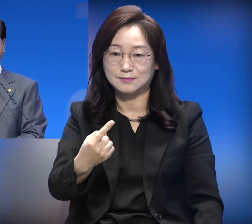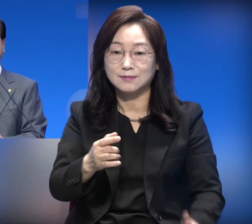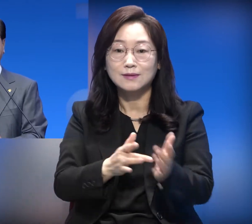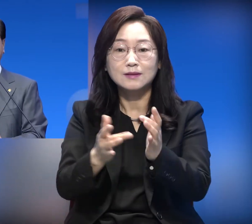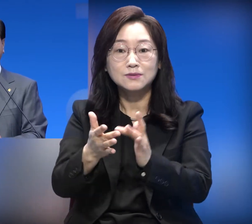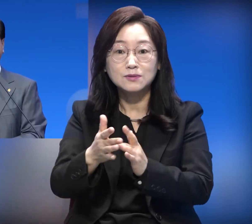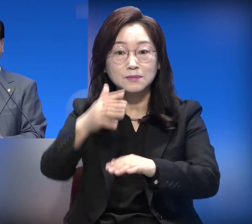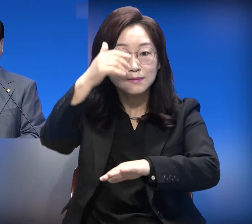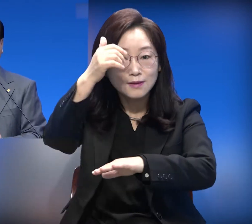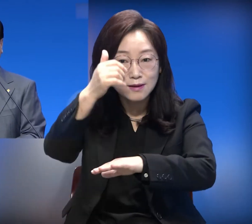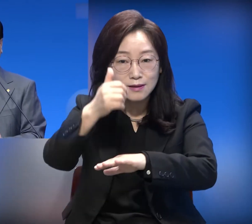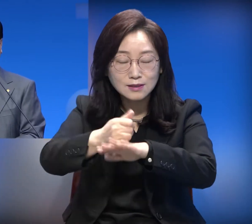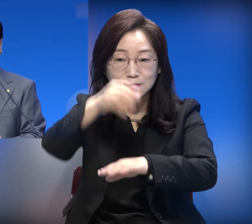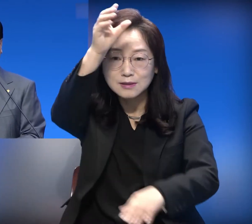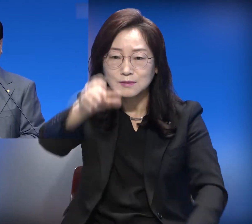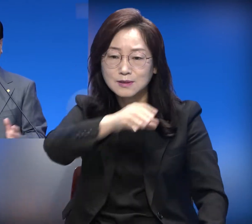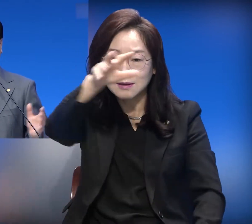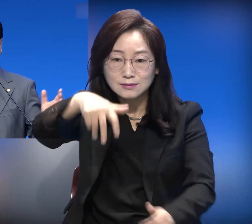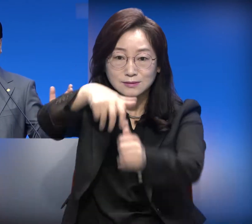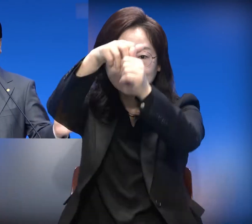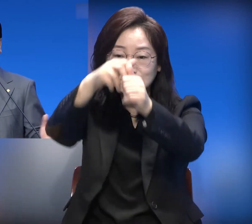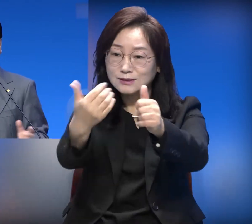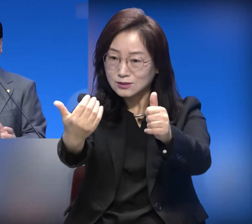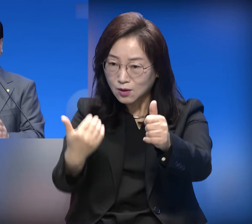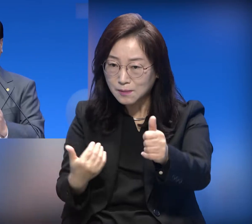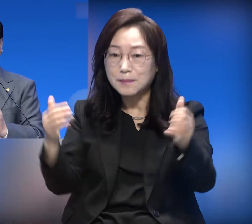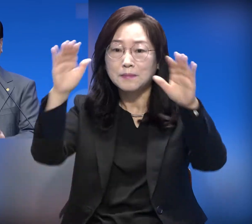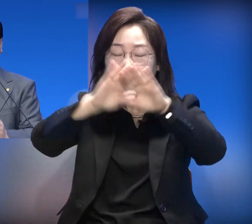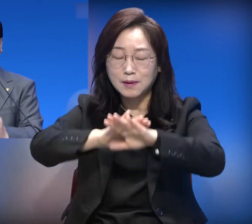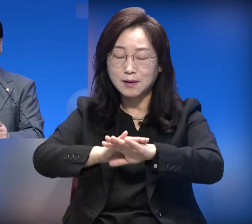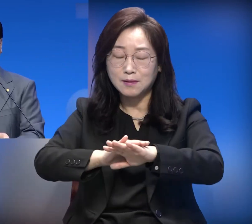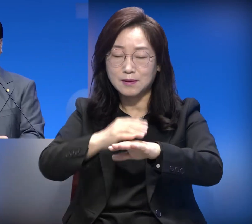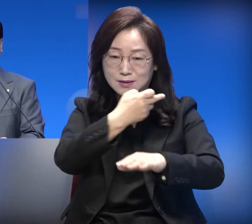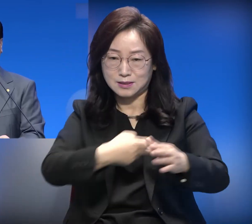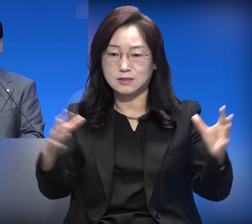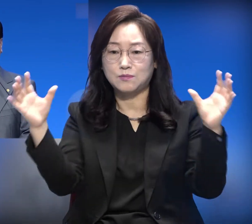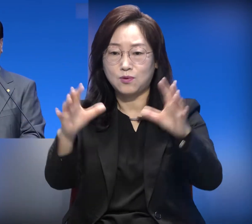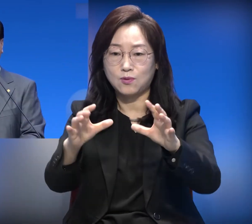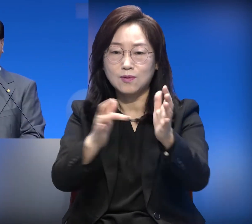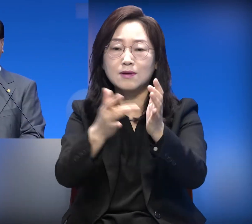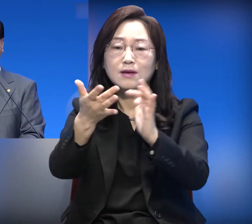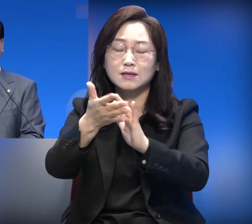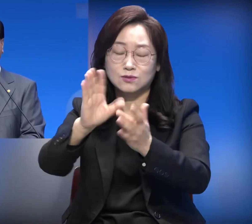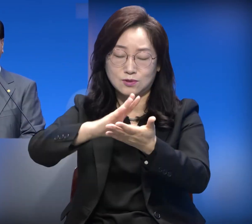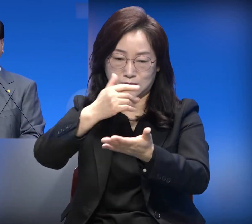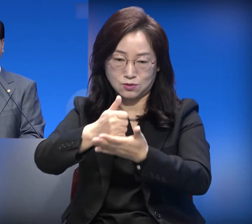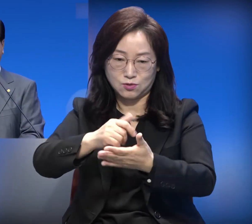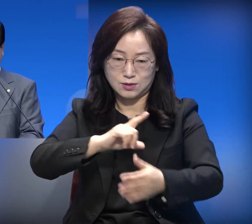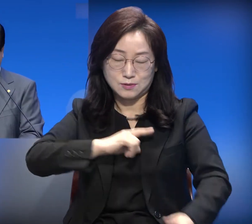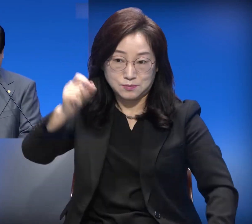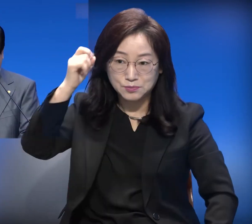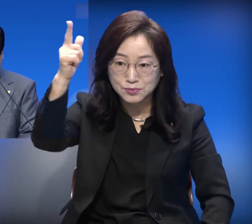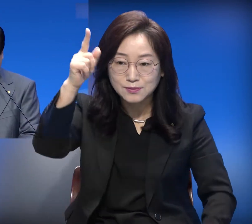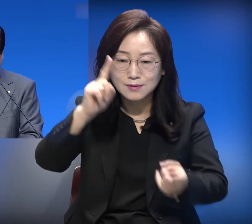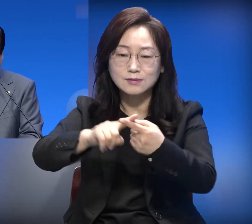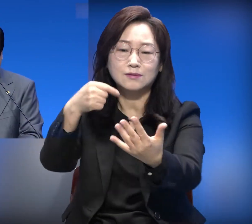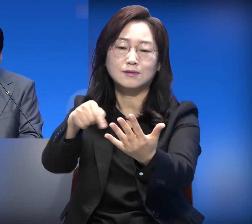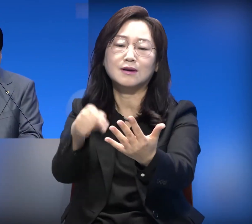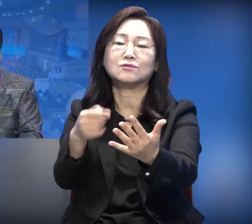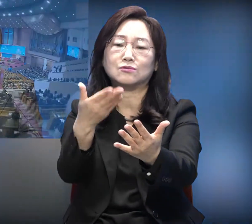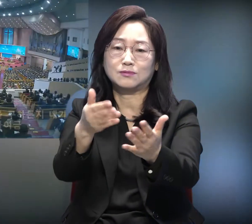예수님께서 마지막 십자가 다리시 전날 밤에 저들을 모아놓고 예수 그리스도의 이름의 위대함을 저들에게